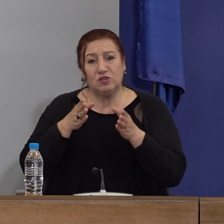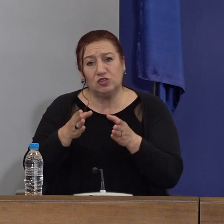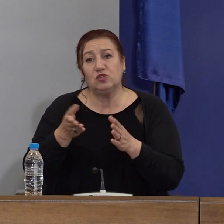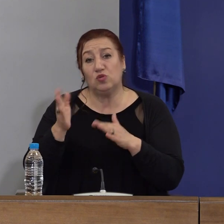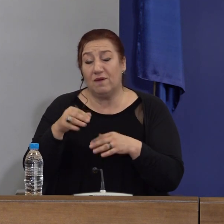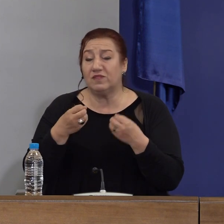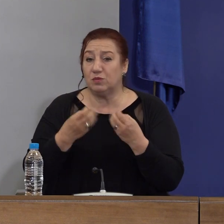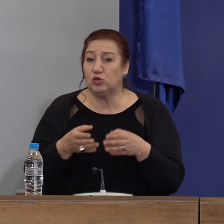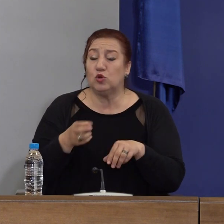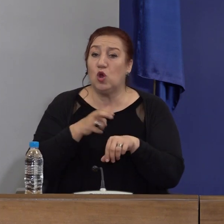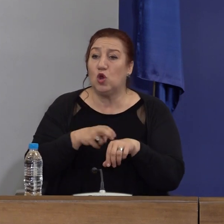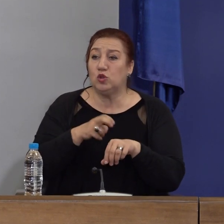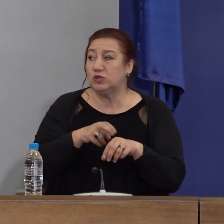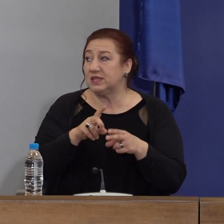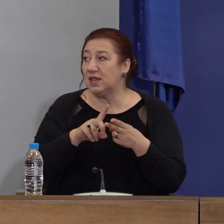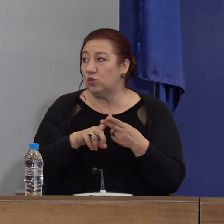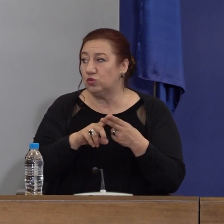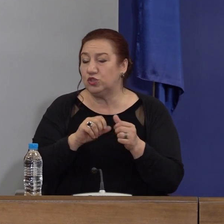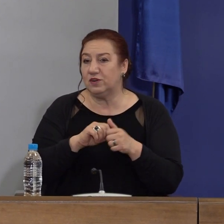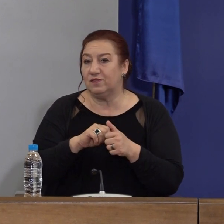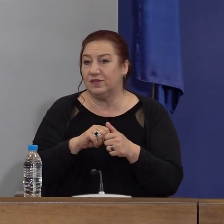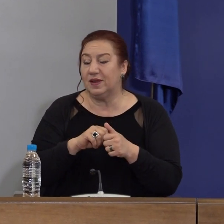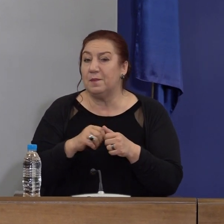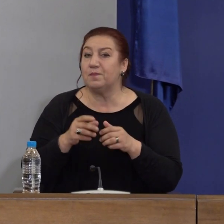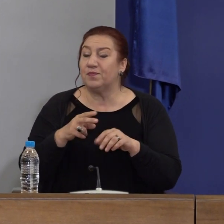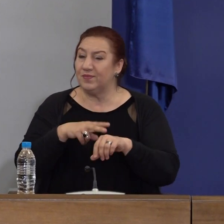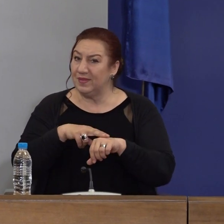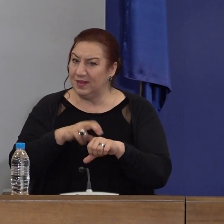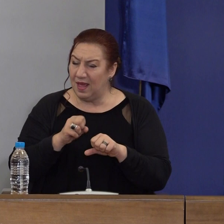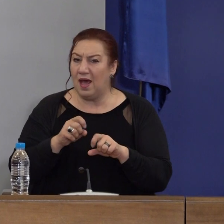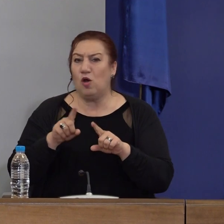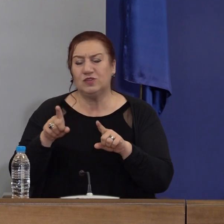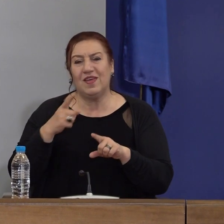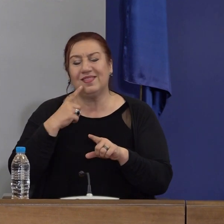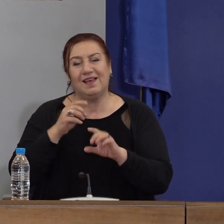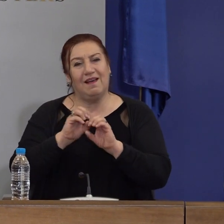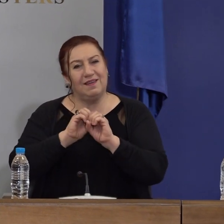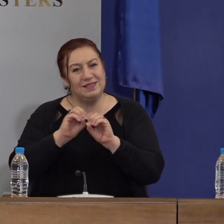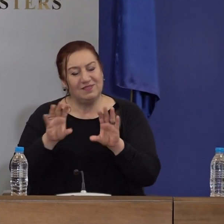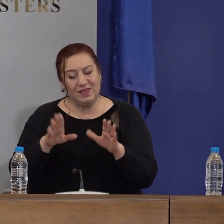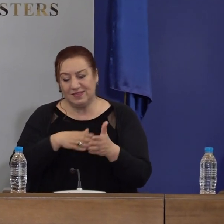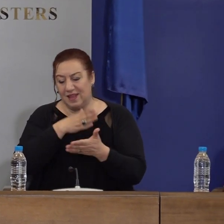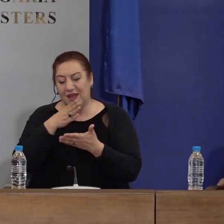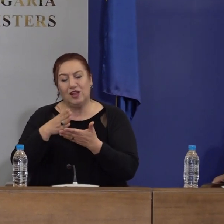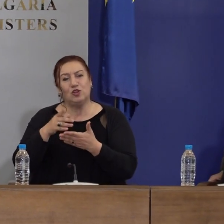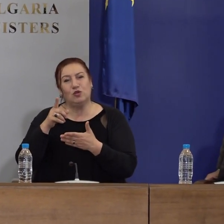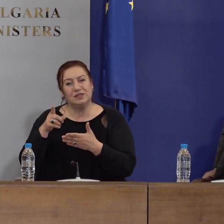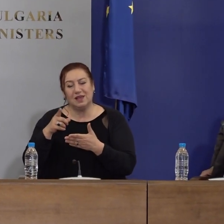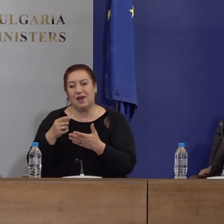Доцент Кунчев ще отговори на въпроса. Да, освен така известните до сега огнища